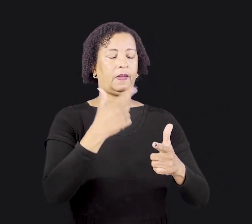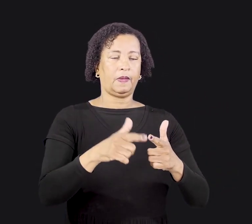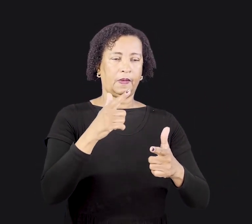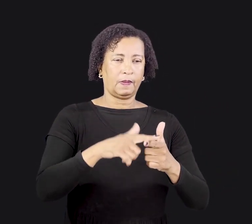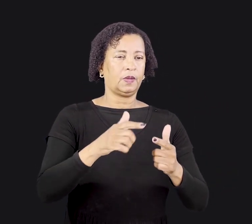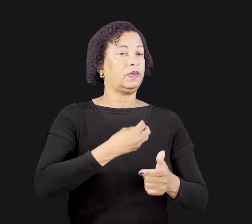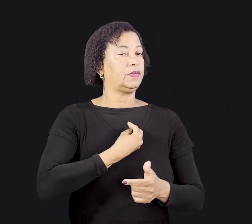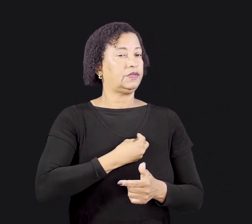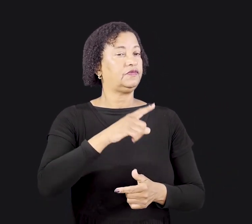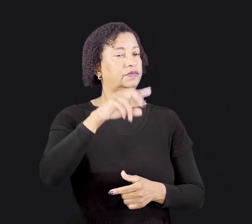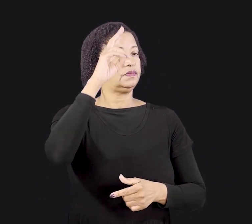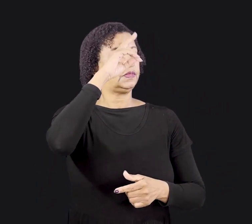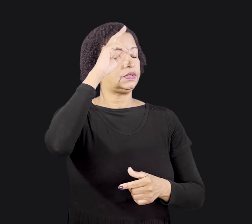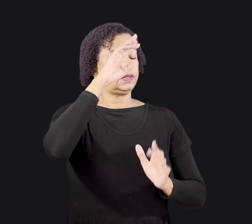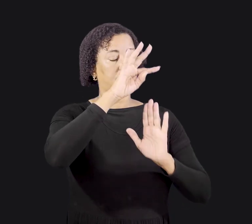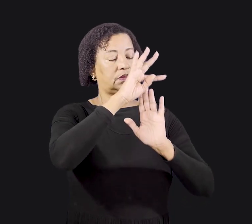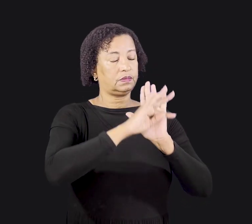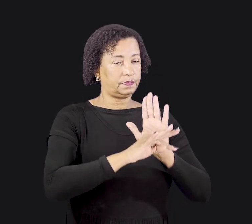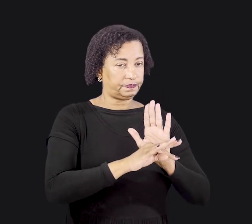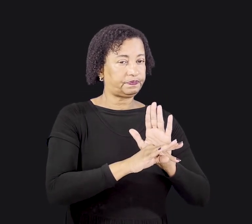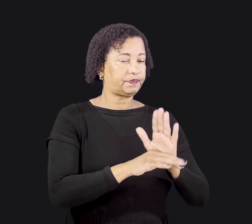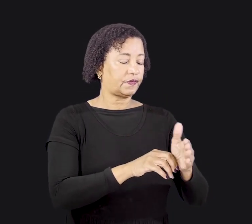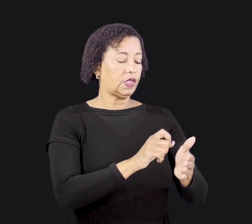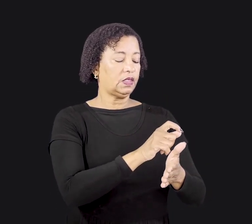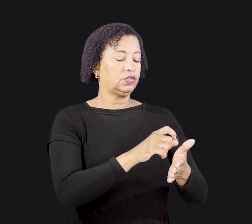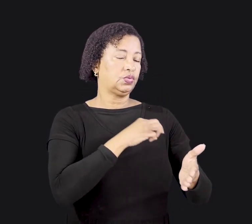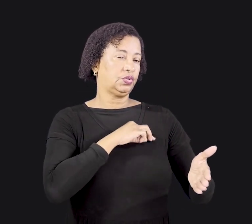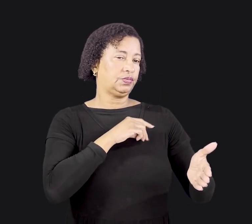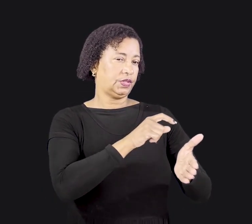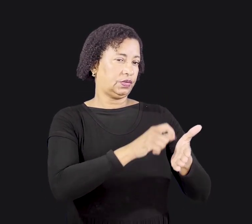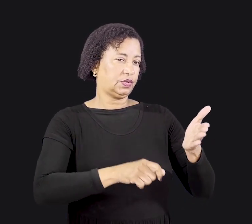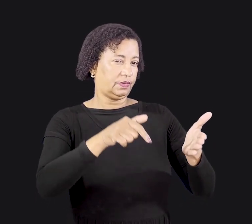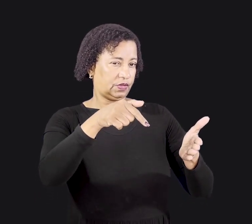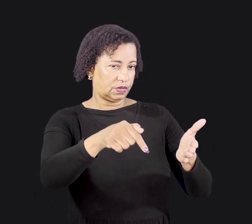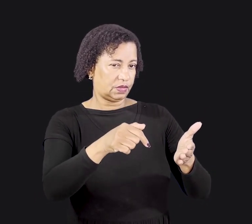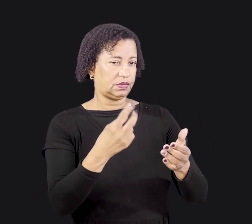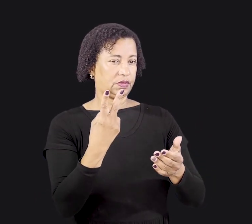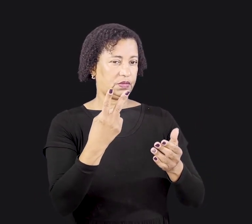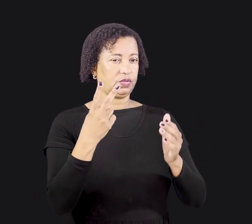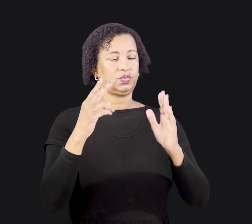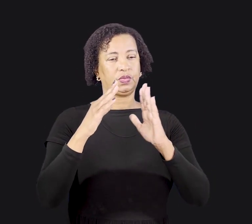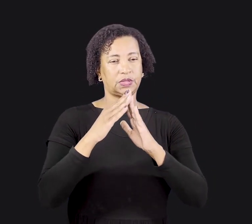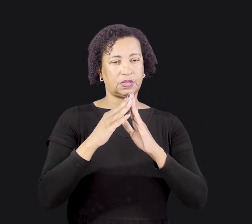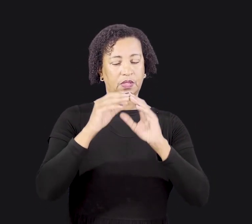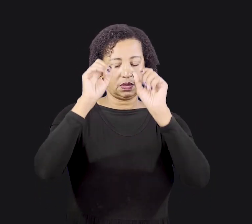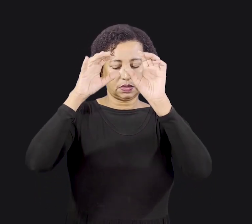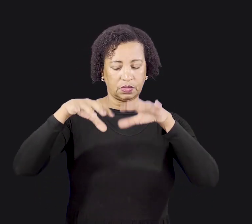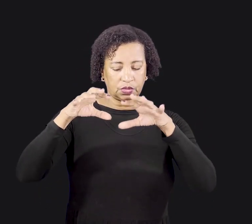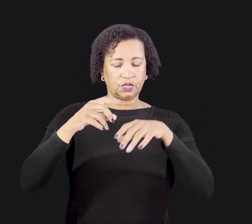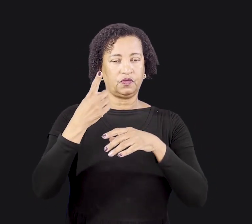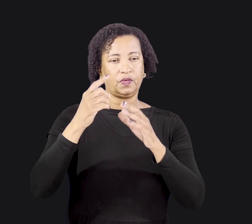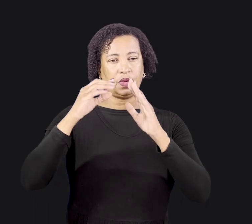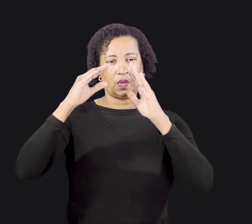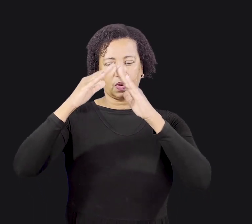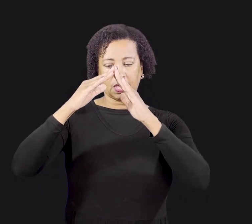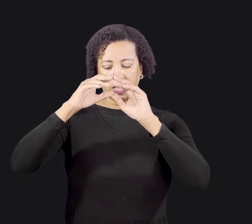está lembrado do texto de Mateus 7? Sobre as duas casas e a chuva. Uma casa cai com a chuva e a outra fica